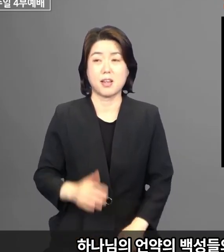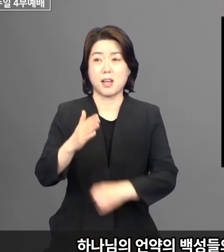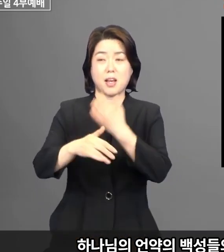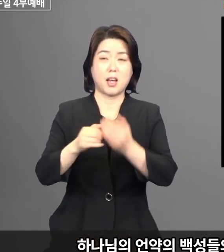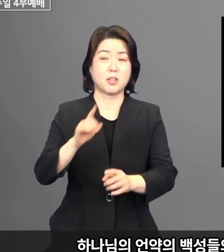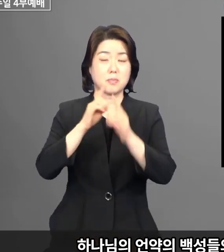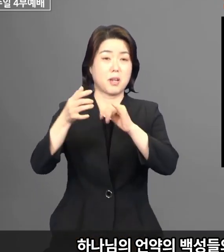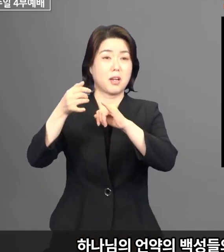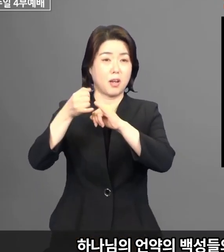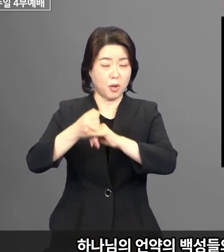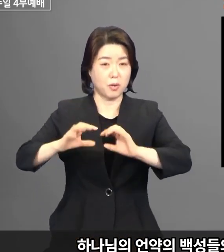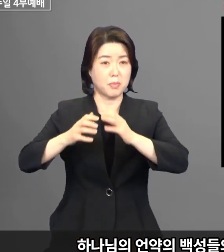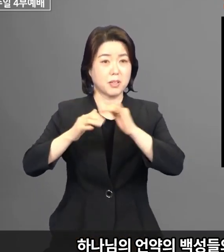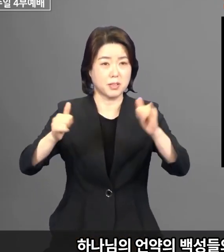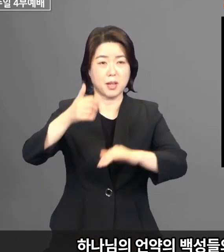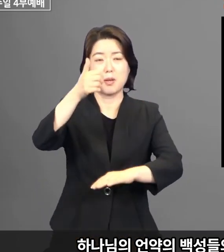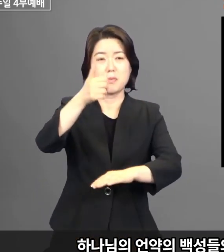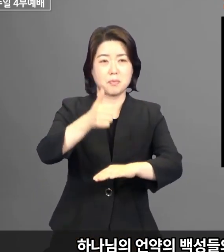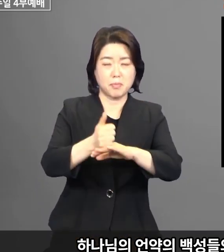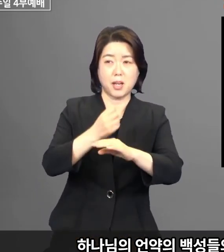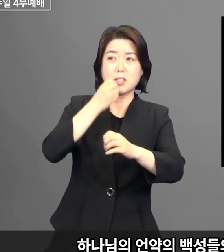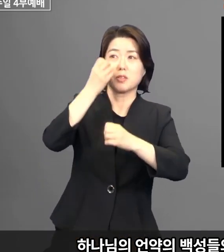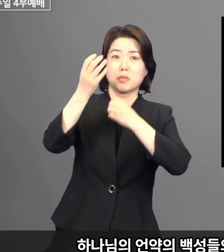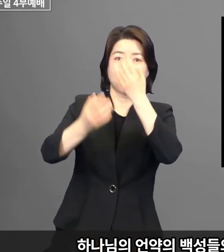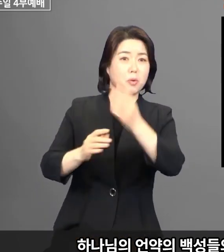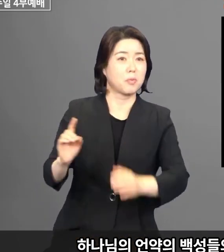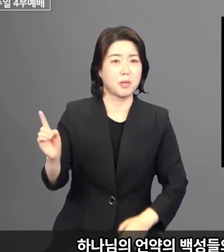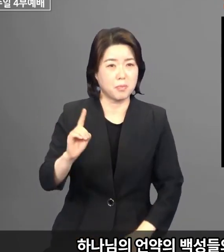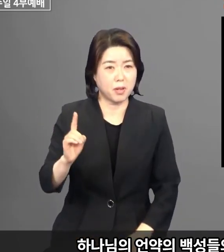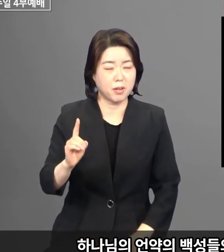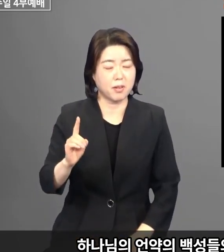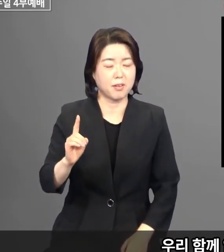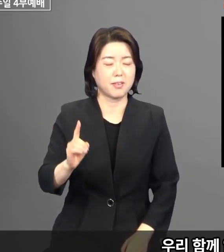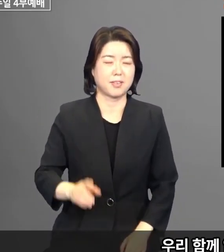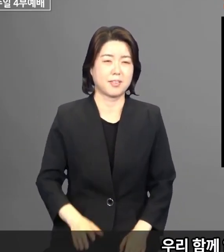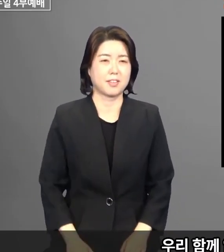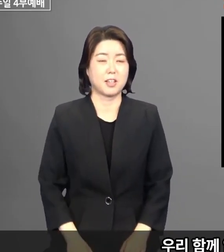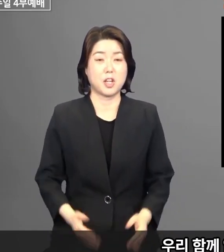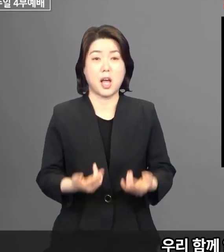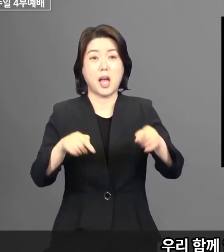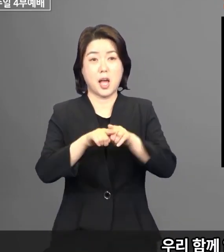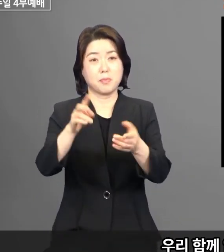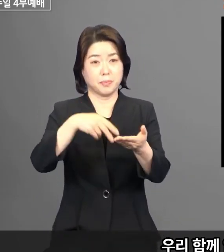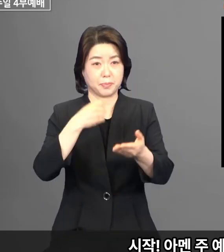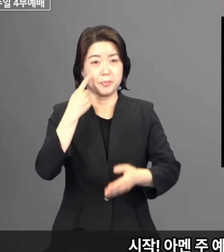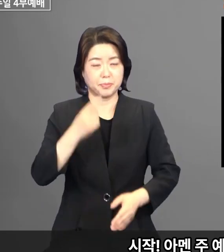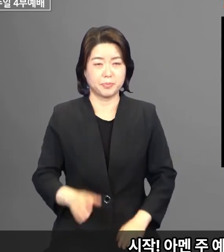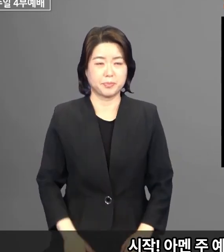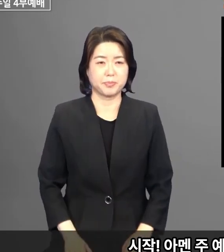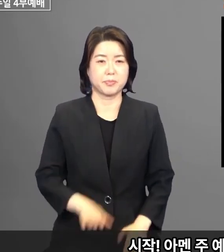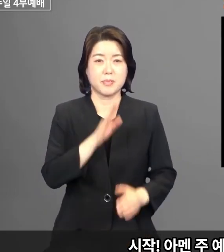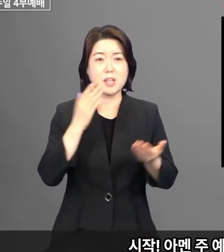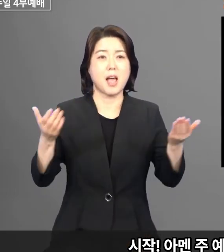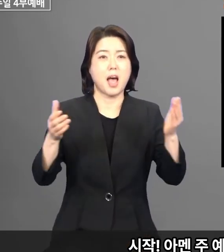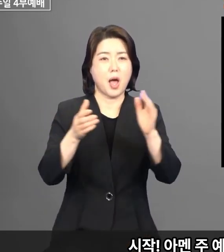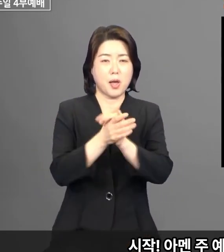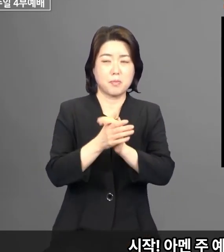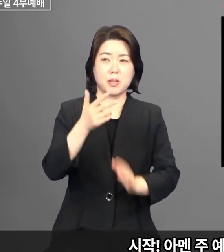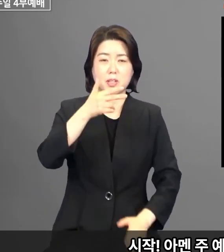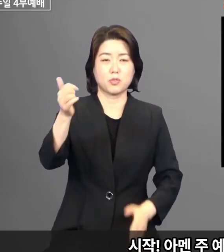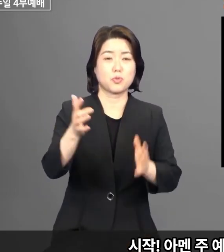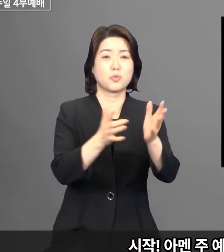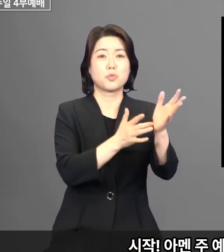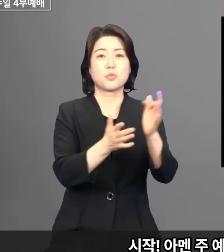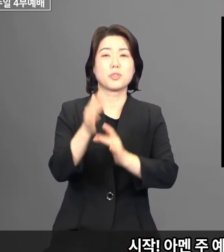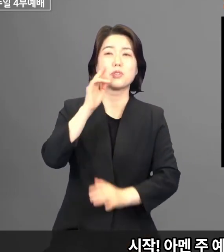언약의 백성들의 마지막 고백은 뭡니까? 우리 함께 읽겠습니다. 시작.